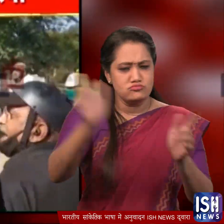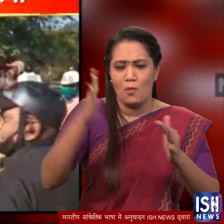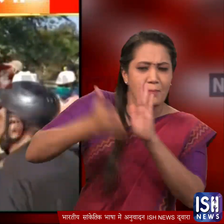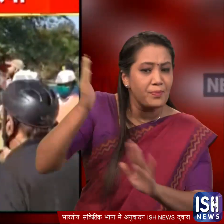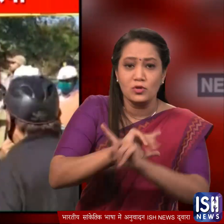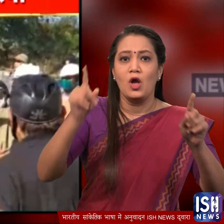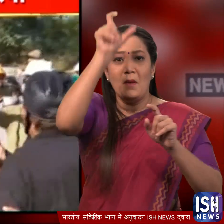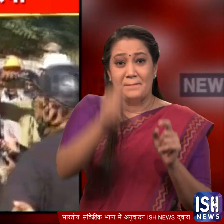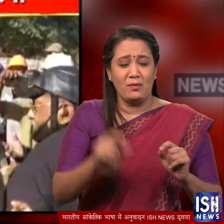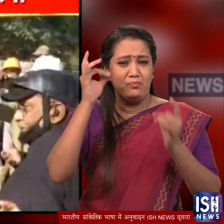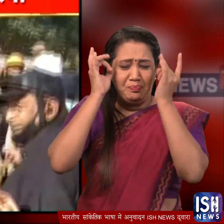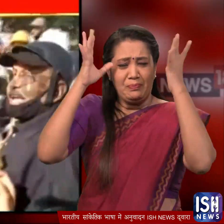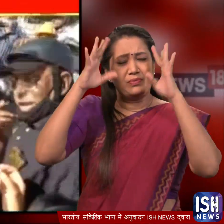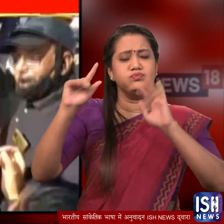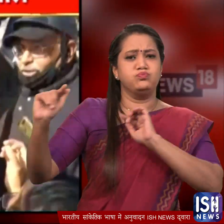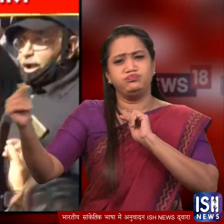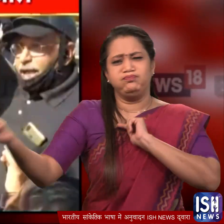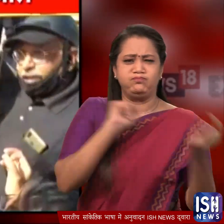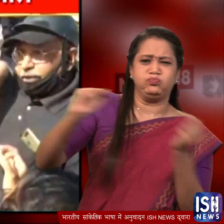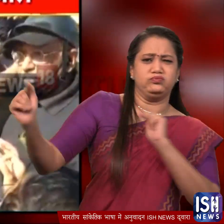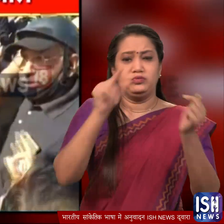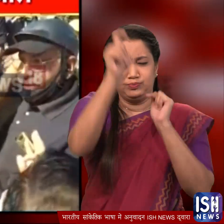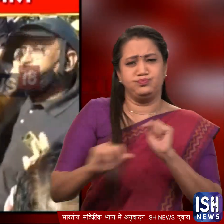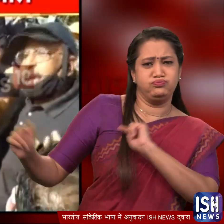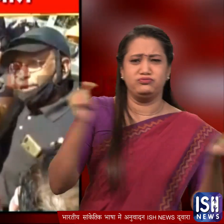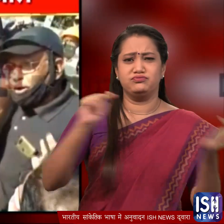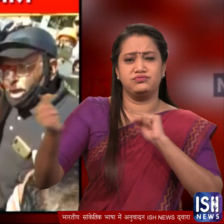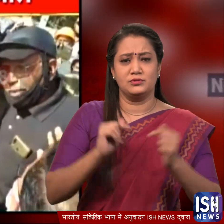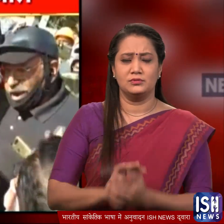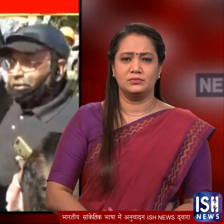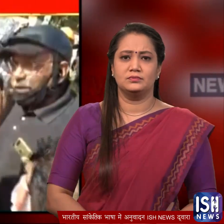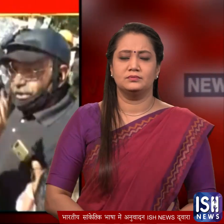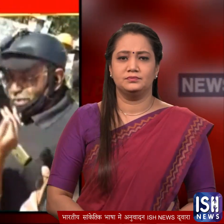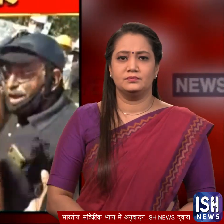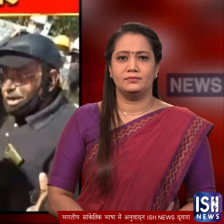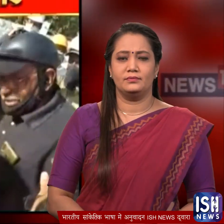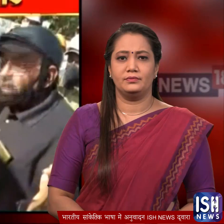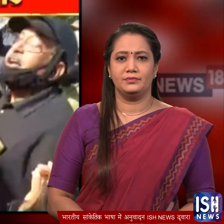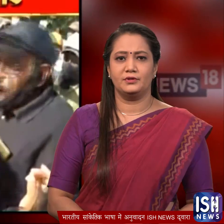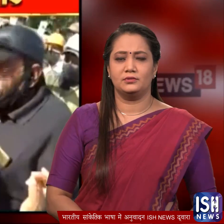लगे। एक आदमी तो इस कदर भड़क गया कि उसने काफी देर तक उनसे बहसबाजी की।